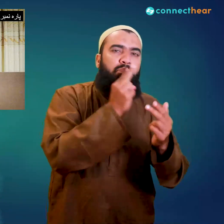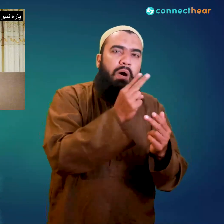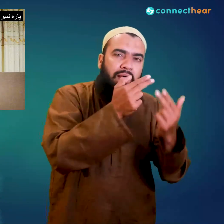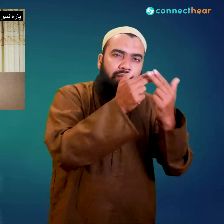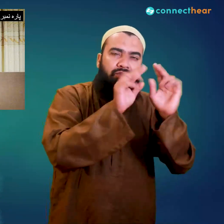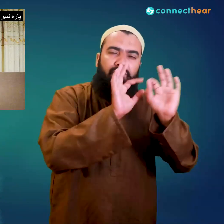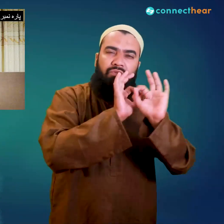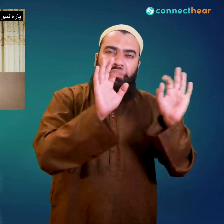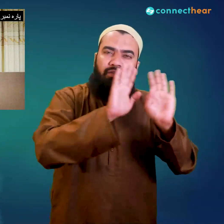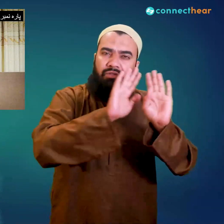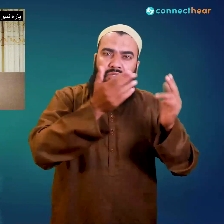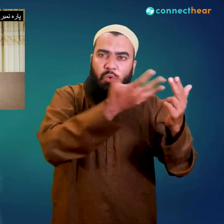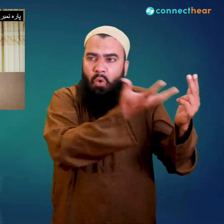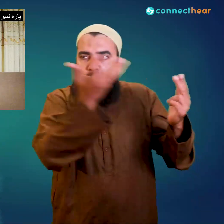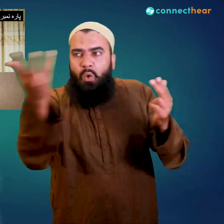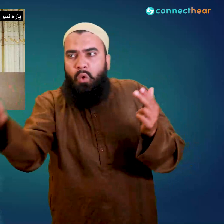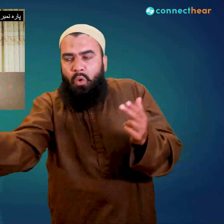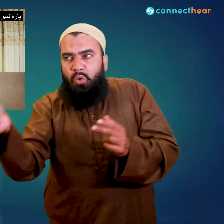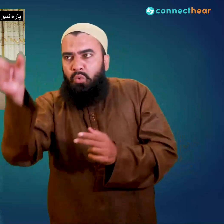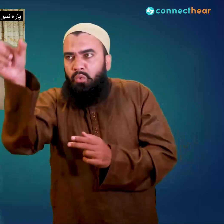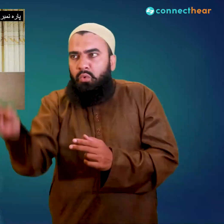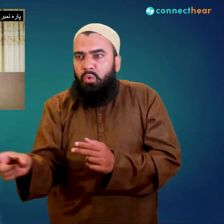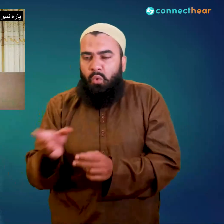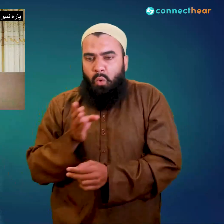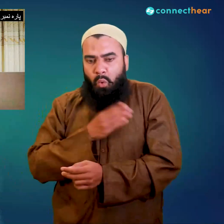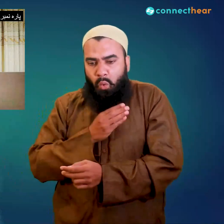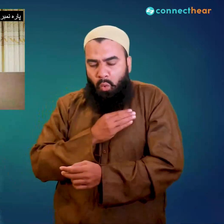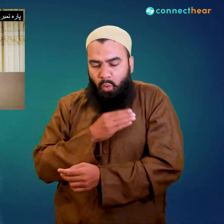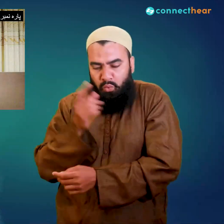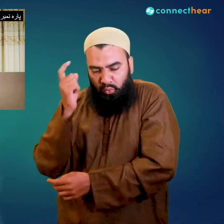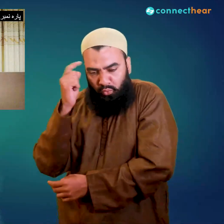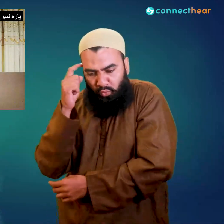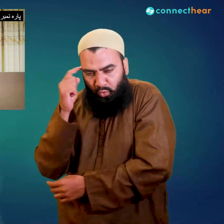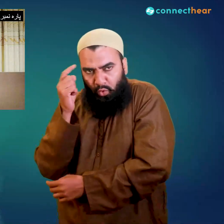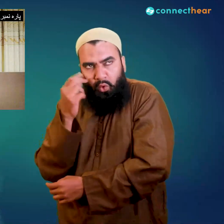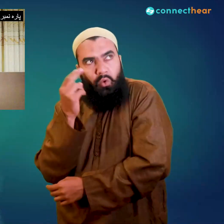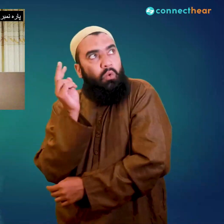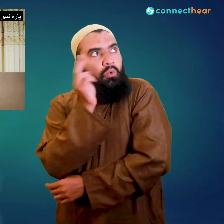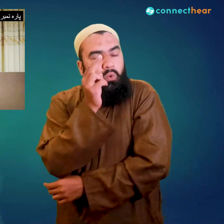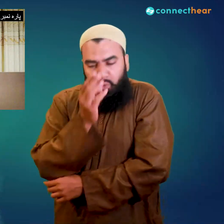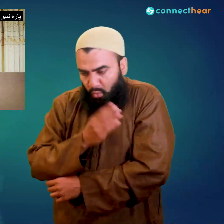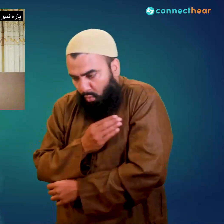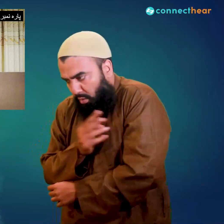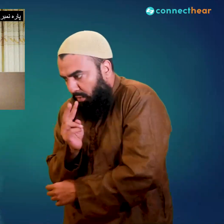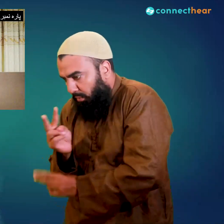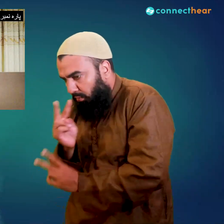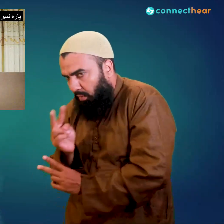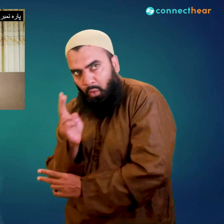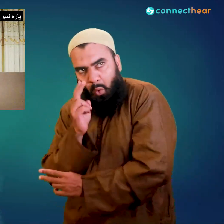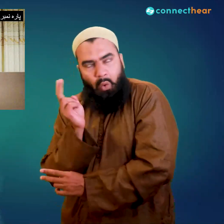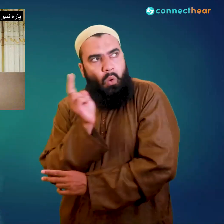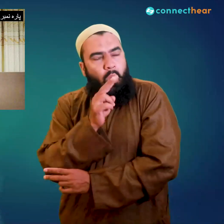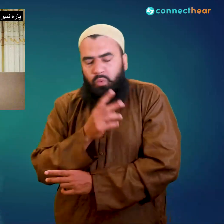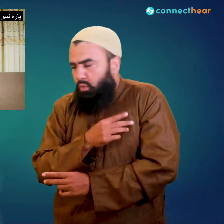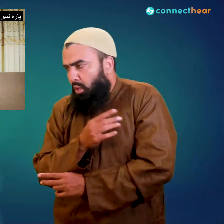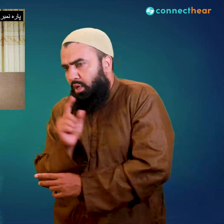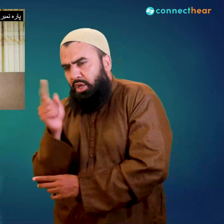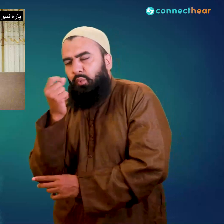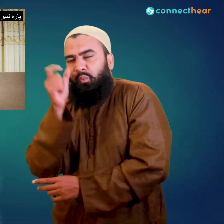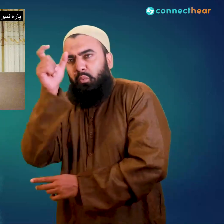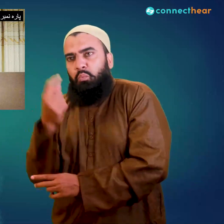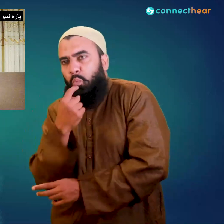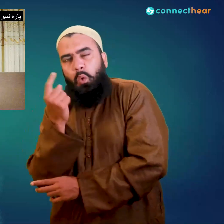اور پھر تھوڑا سا غور کرنے پر انہیں معلوم ہو گیا کہ تخت شاہی پر بیٹھنے والا اور یہ بات کرنے والا کوئی